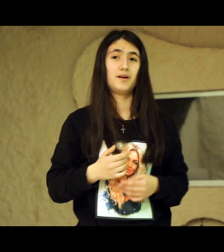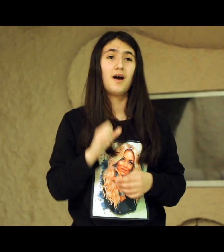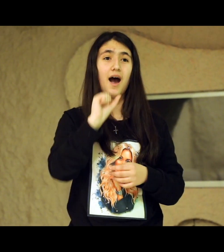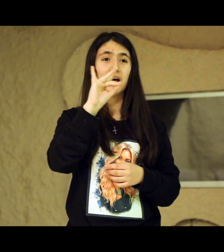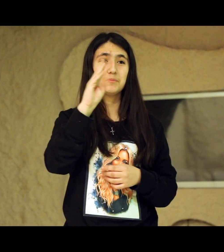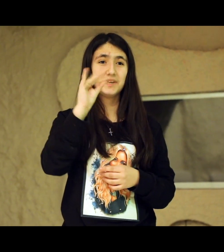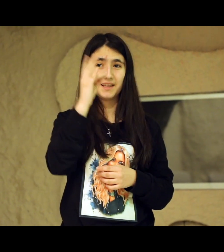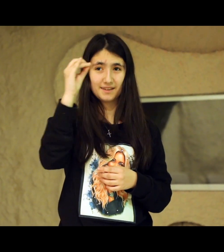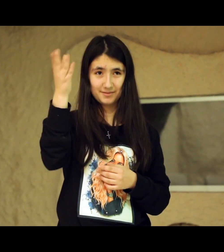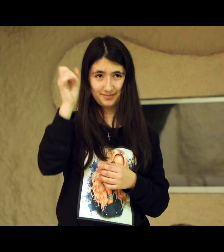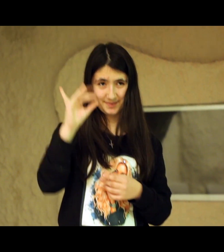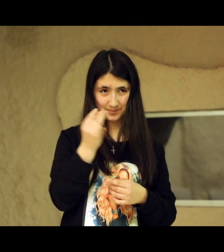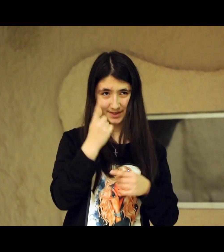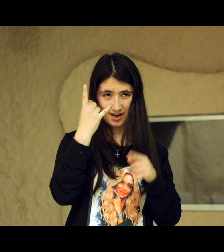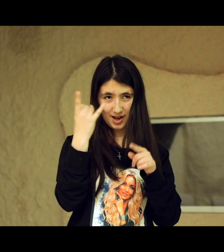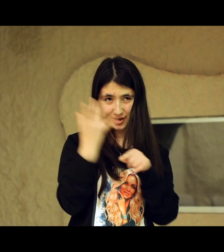լեզու սովորել,